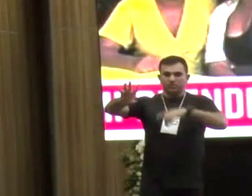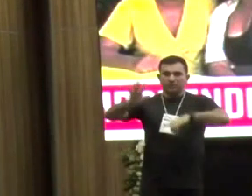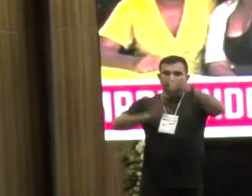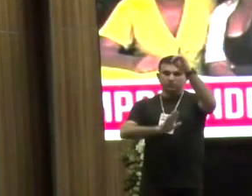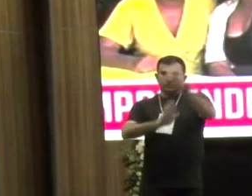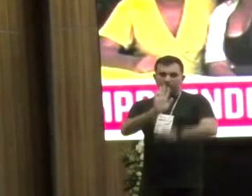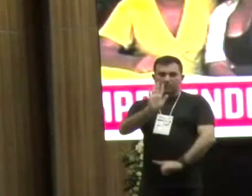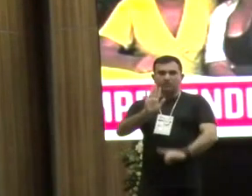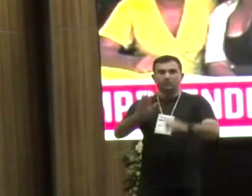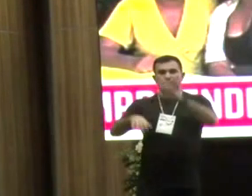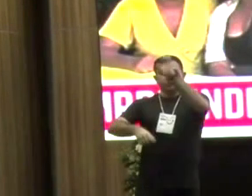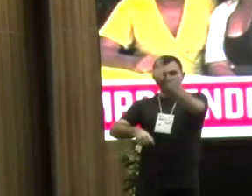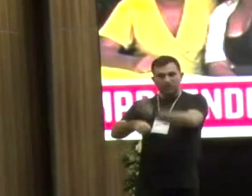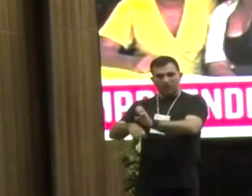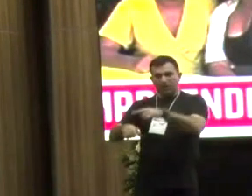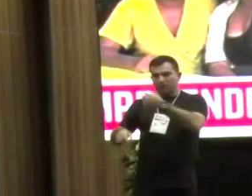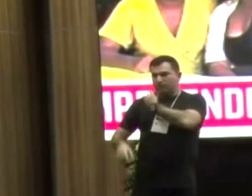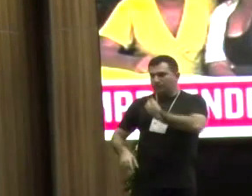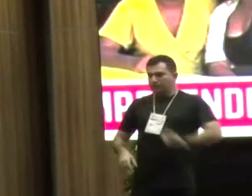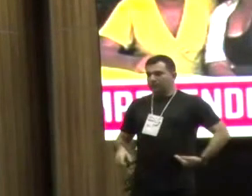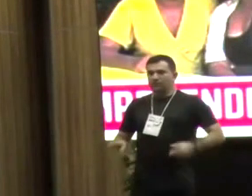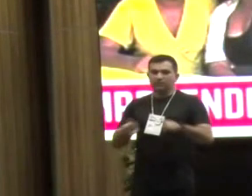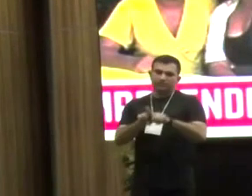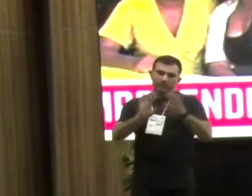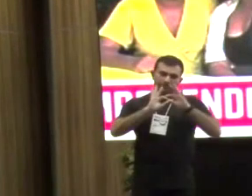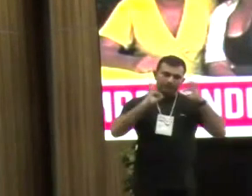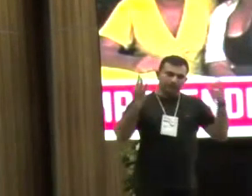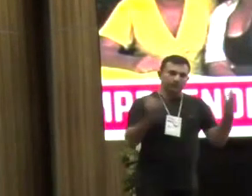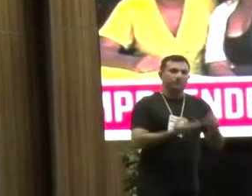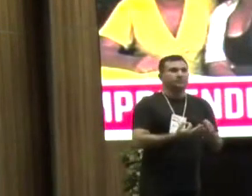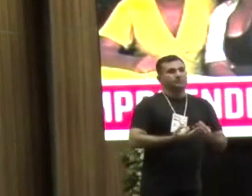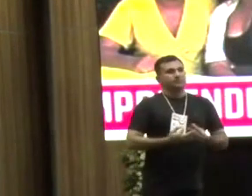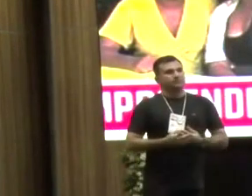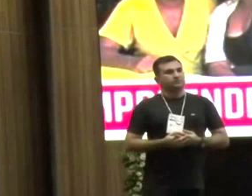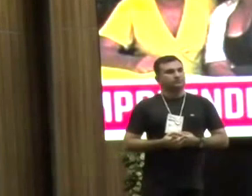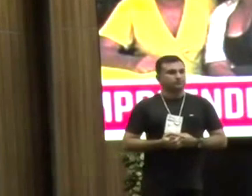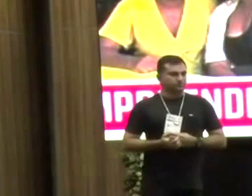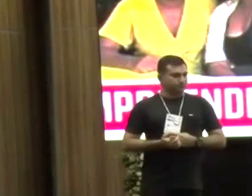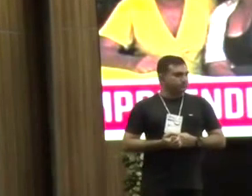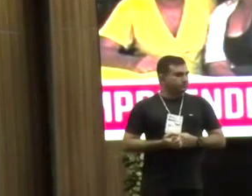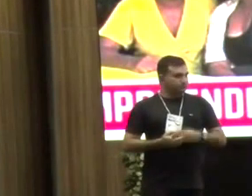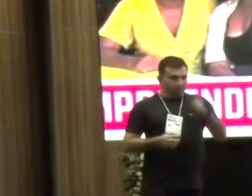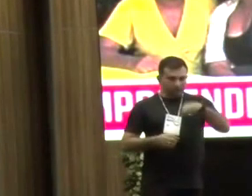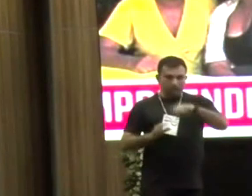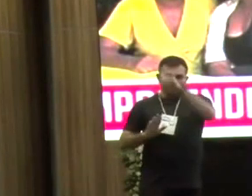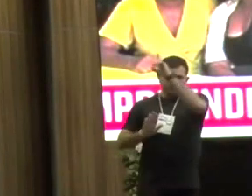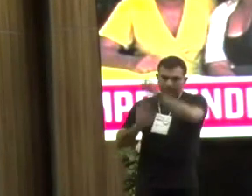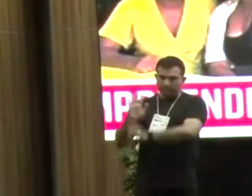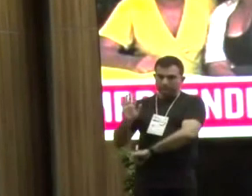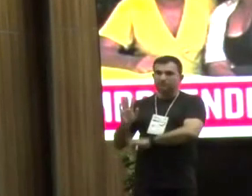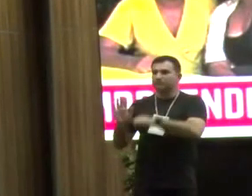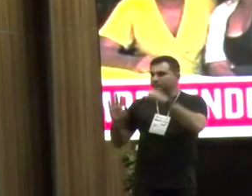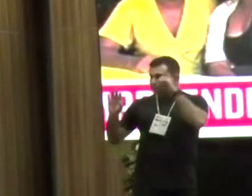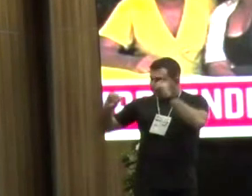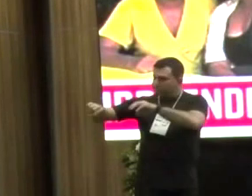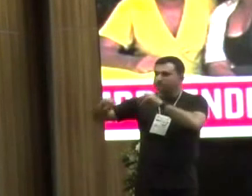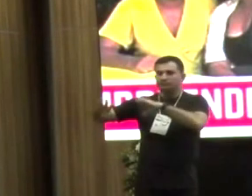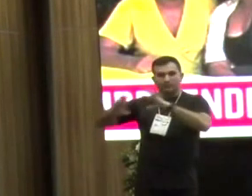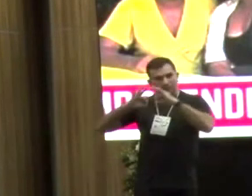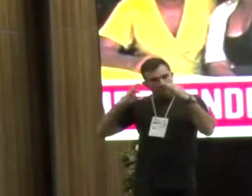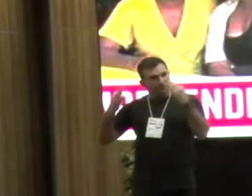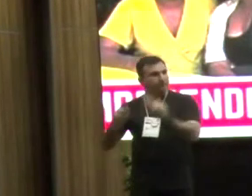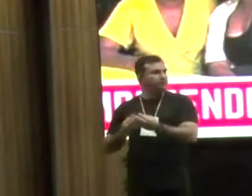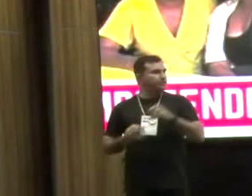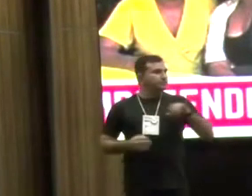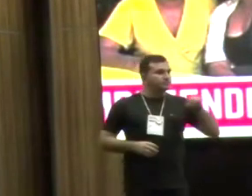família. E é por isso que nós somos contra o homeschooling. Porque é um dever do Estado educar quando a família não tem condições